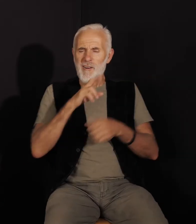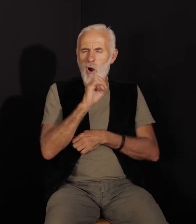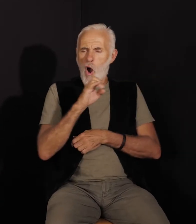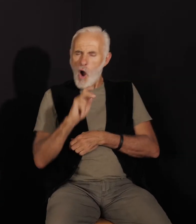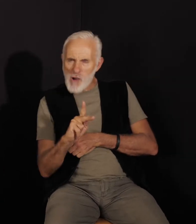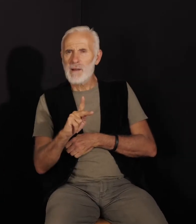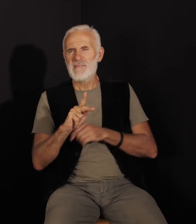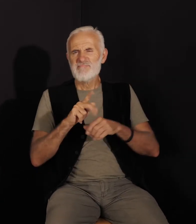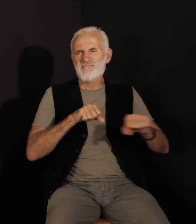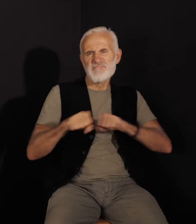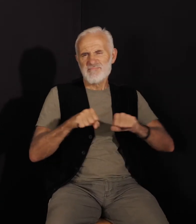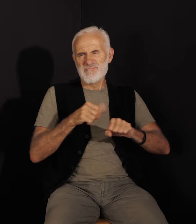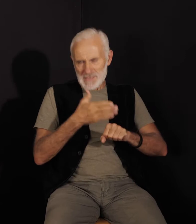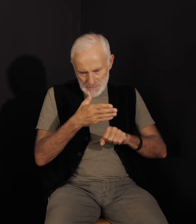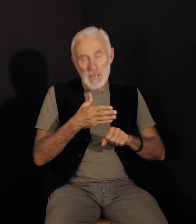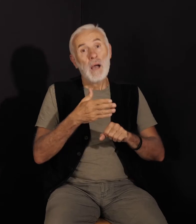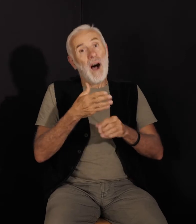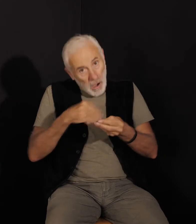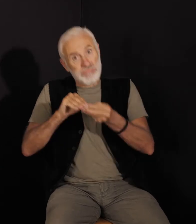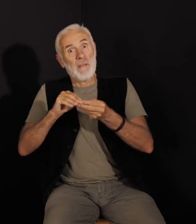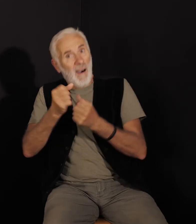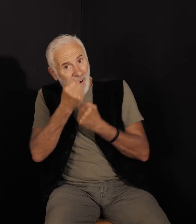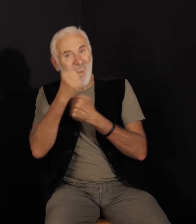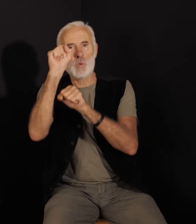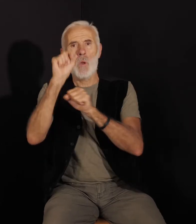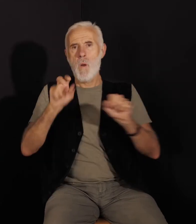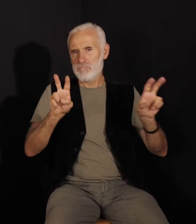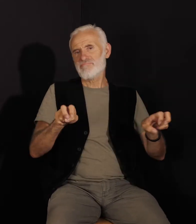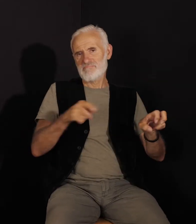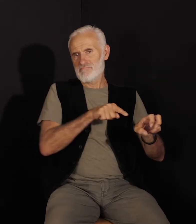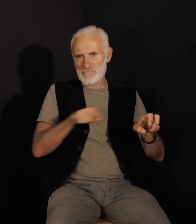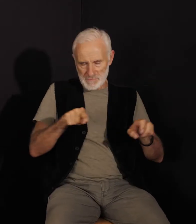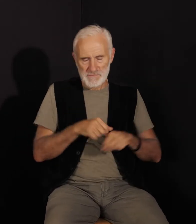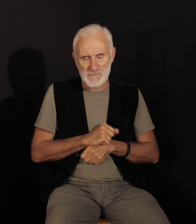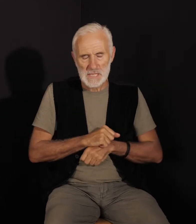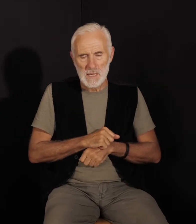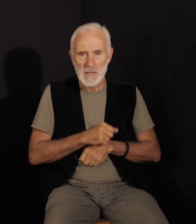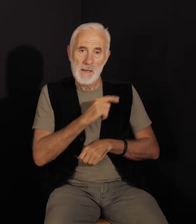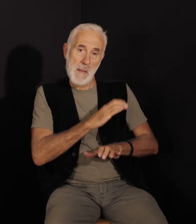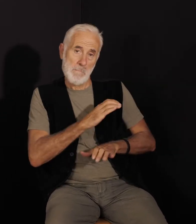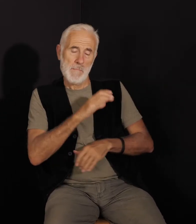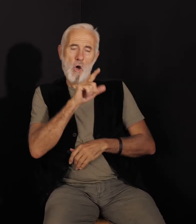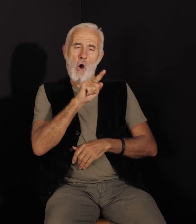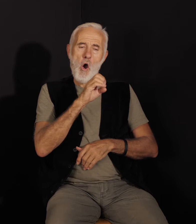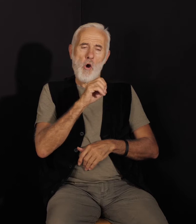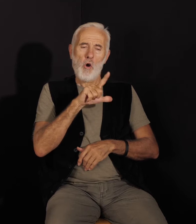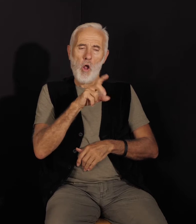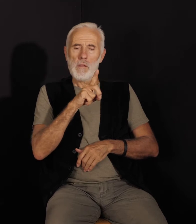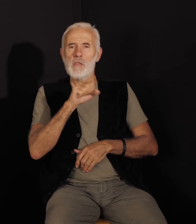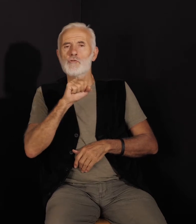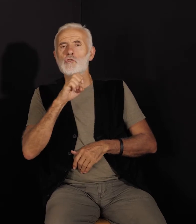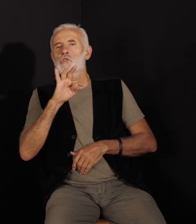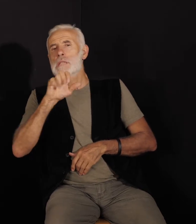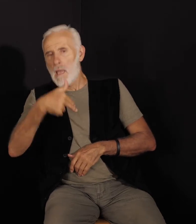les thèmes qui sont abordés dans Rock et Révolution de Richard Goldstein sont d'abord son intégration, comment